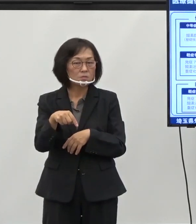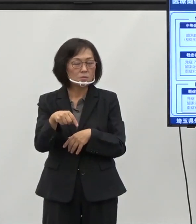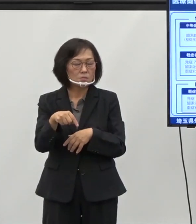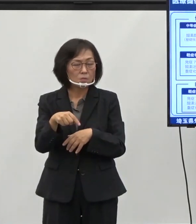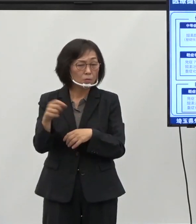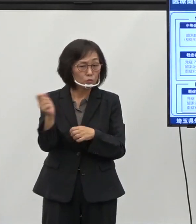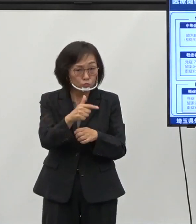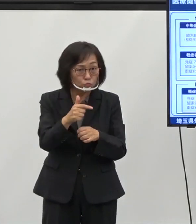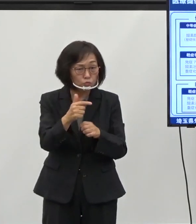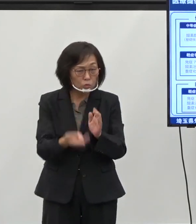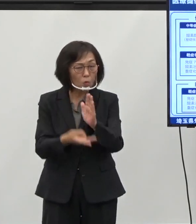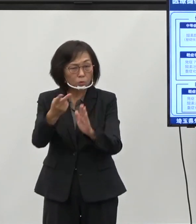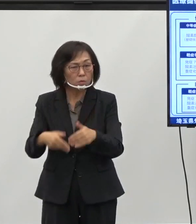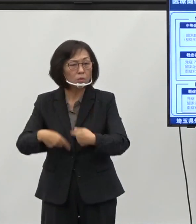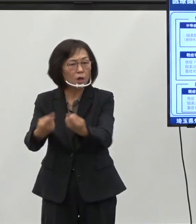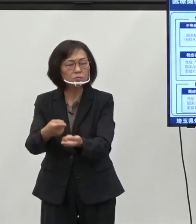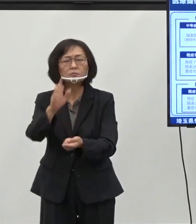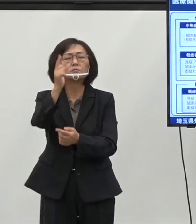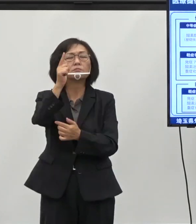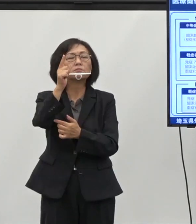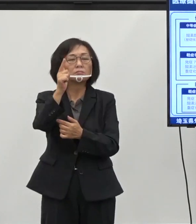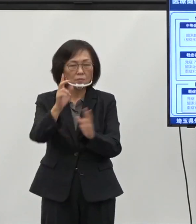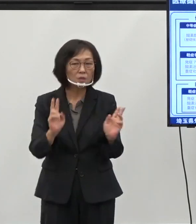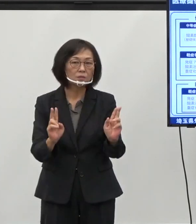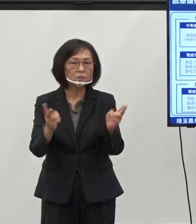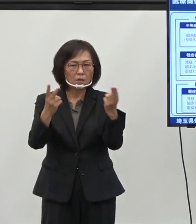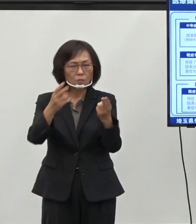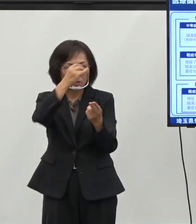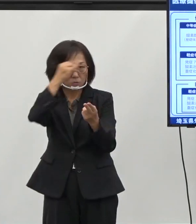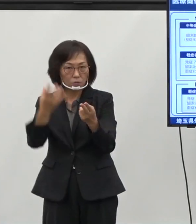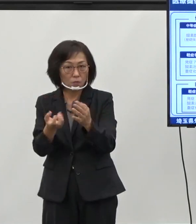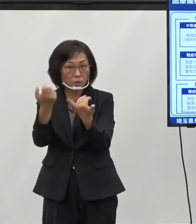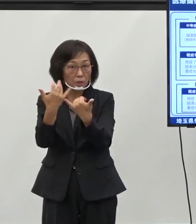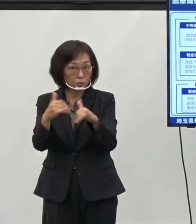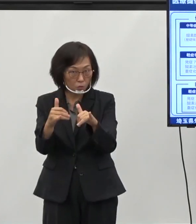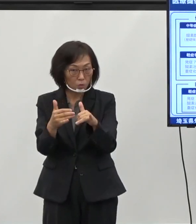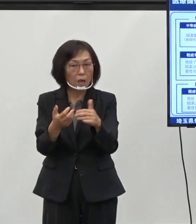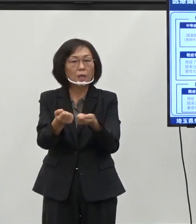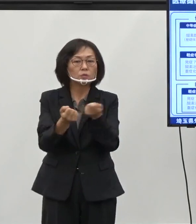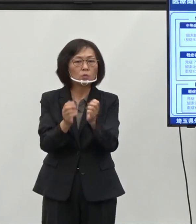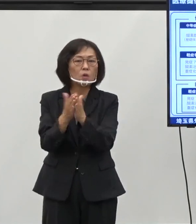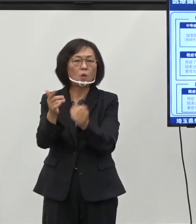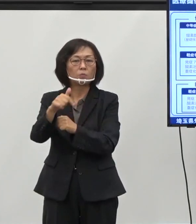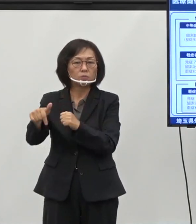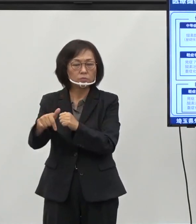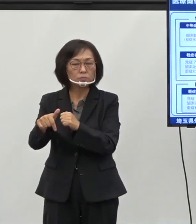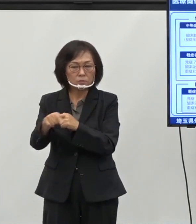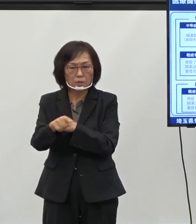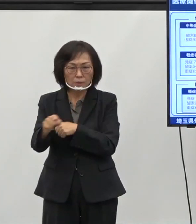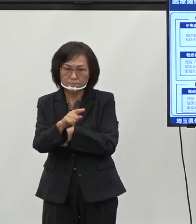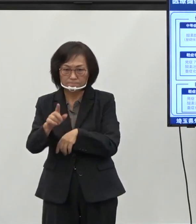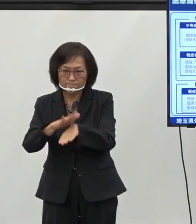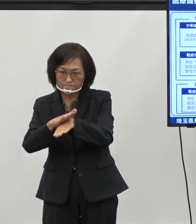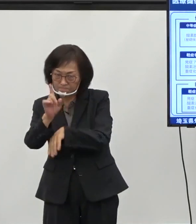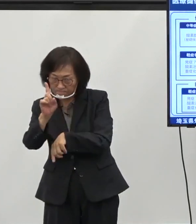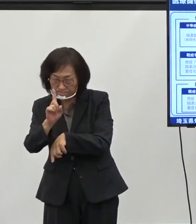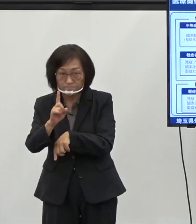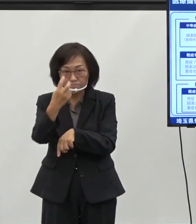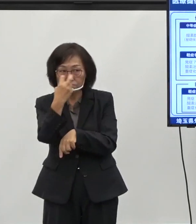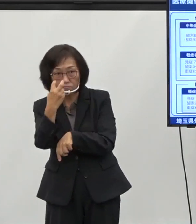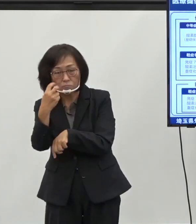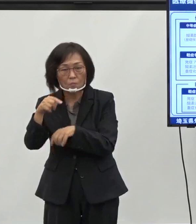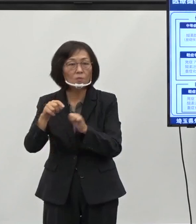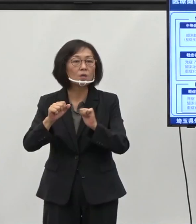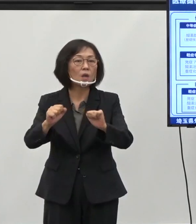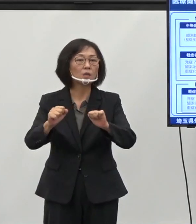そこは当然総合的に専門的な知識を持った方が調整本部等で議論をさせて、議論ってすみません、選定というプ